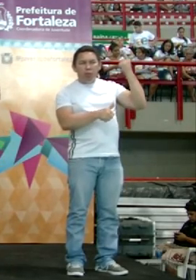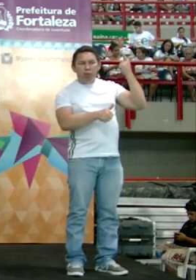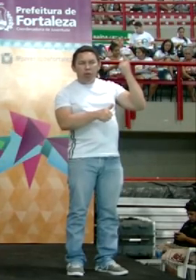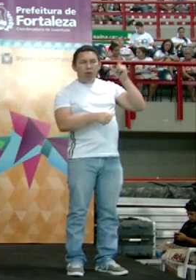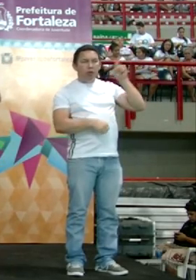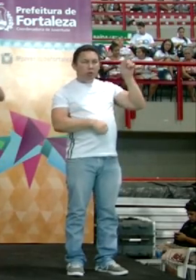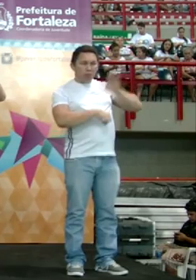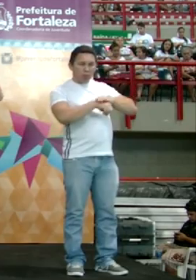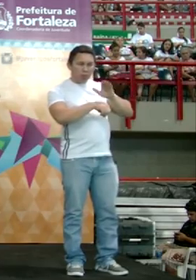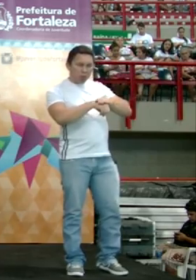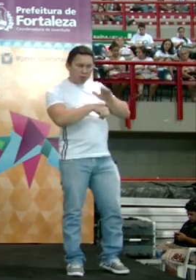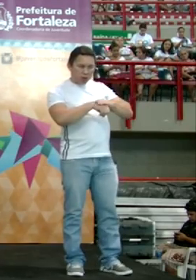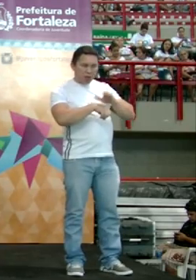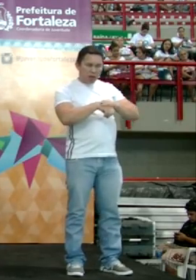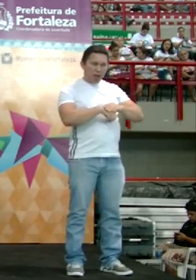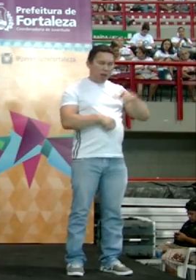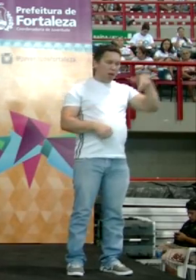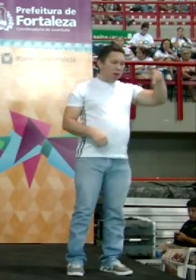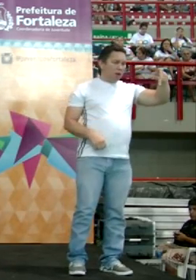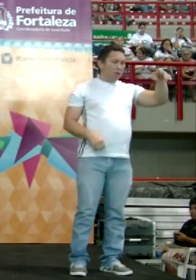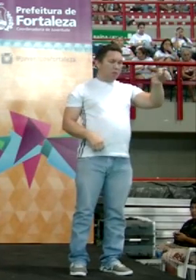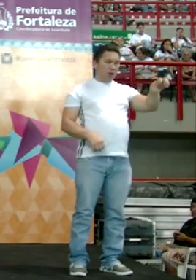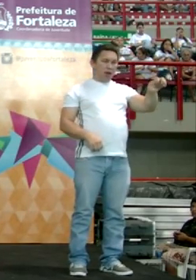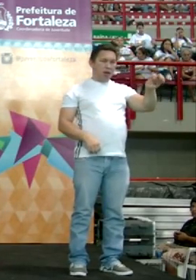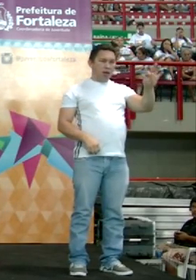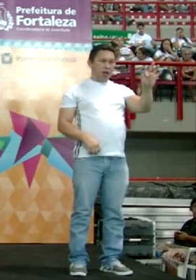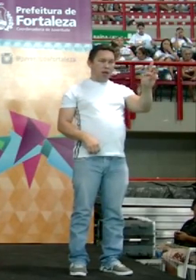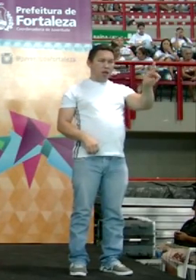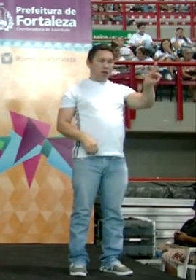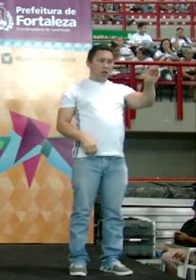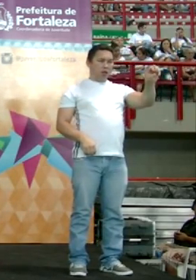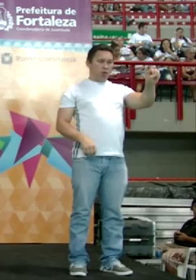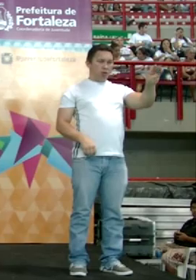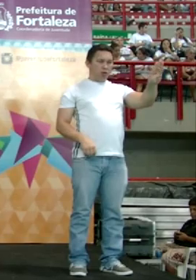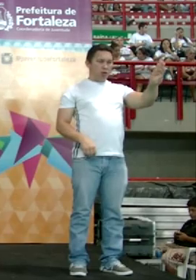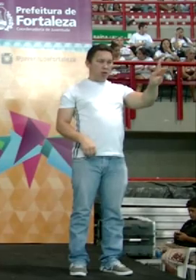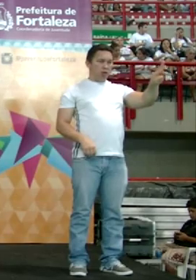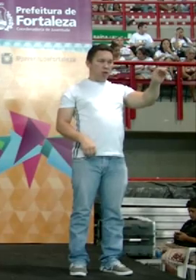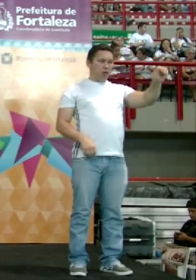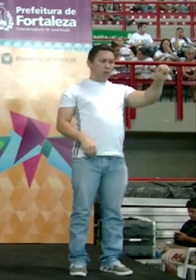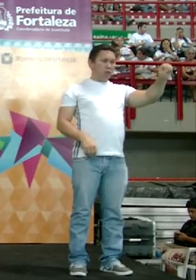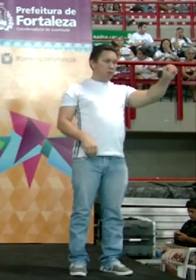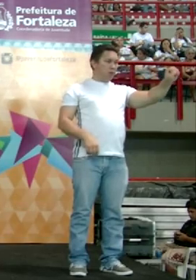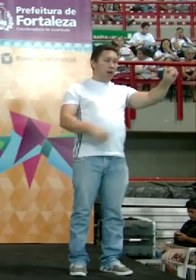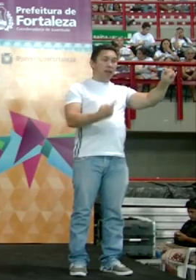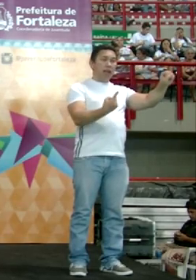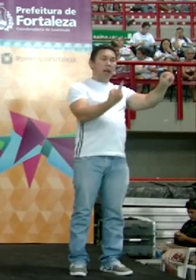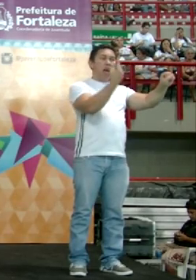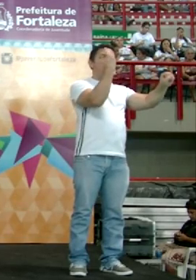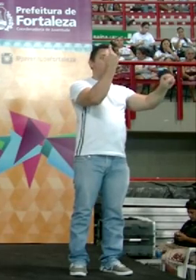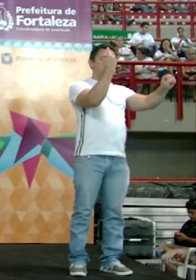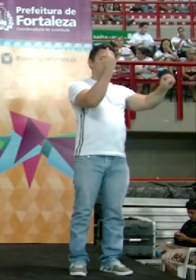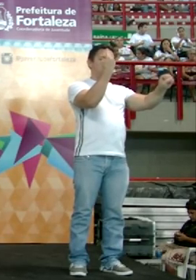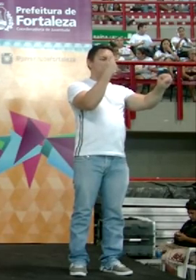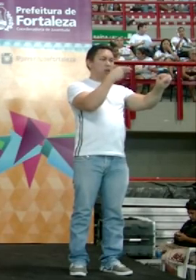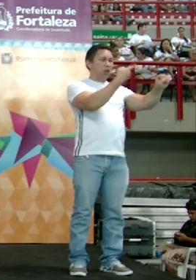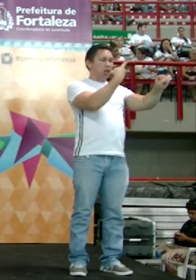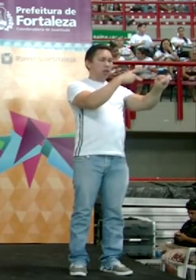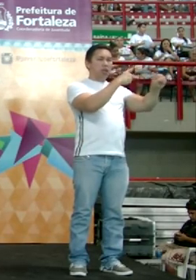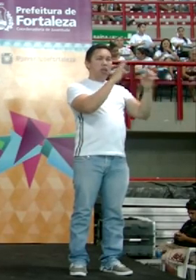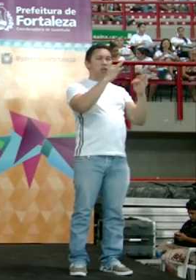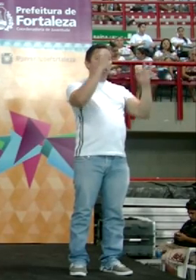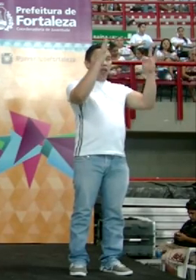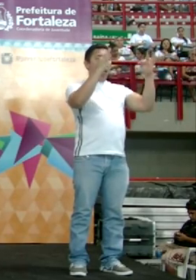a Petrobras é a única empresa que tem tecnologia para chegar no pré-sal. A Petrobras é a